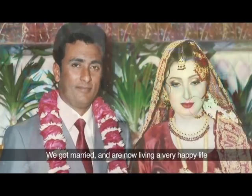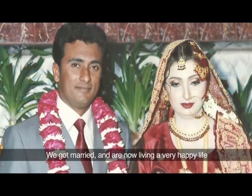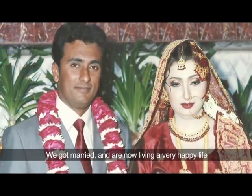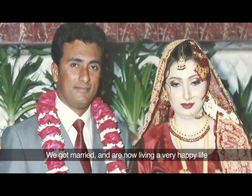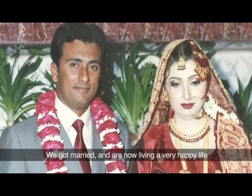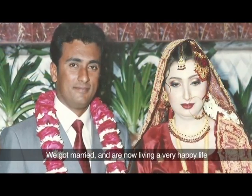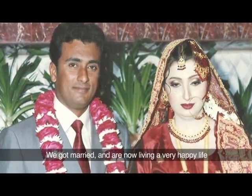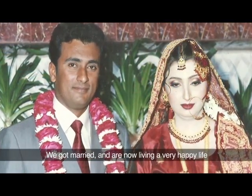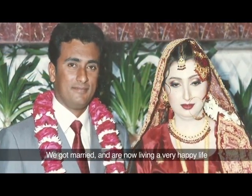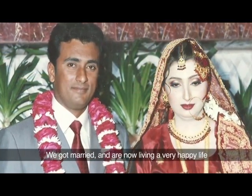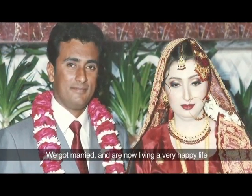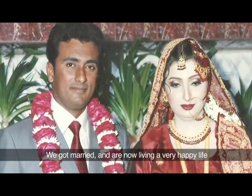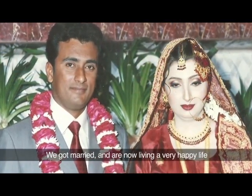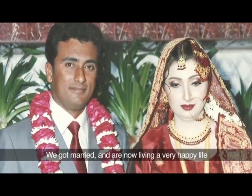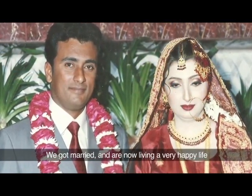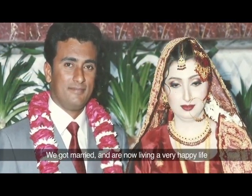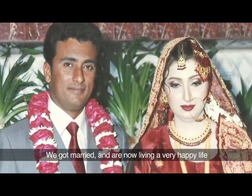गई और हमारी ज़िंदगी खुशी से गुजर रही है।